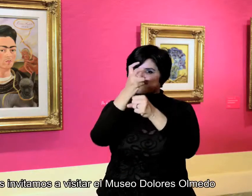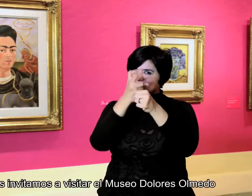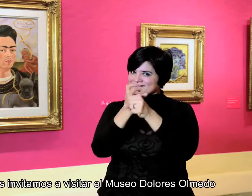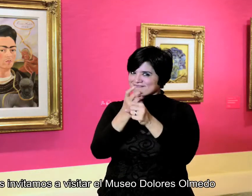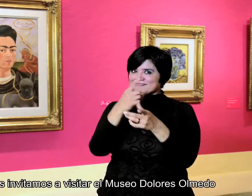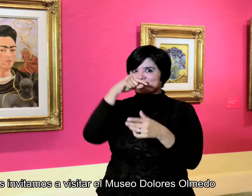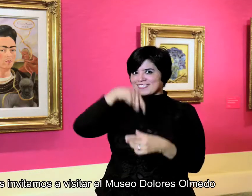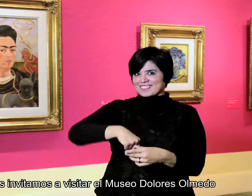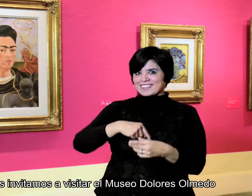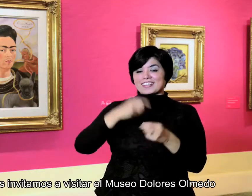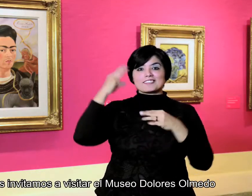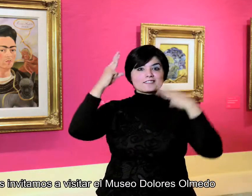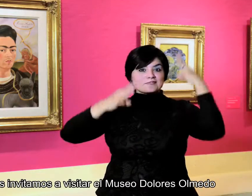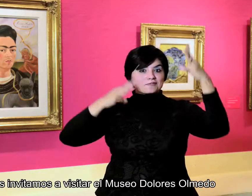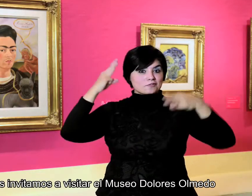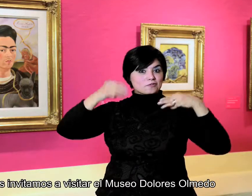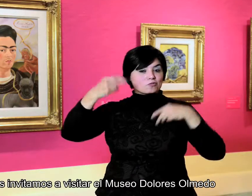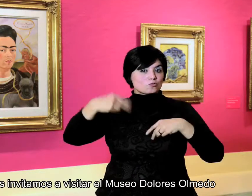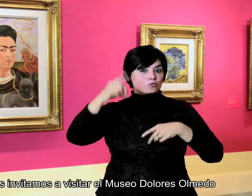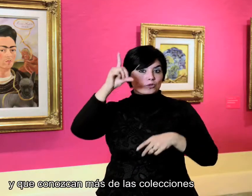Los invitamos a visitar el Museo Dolores Olmedo y que